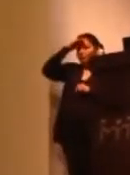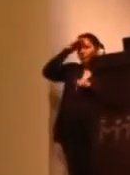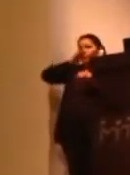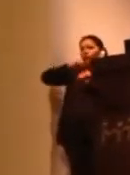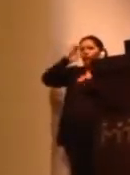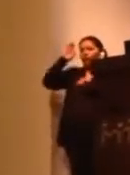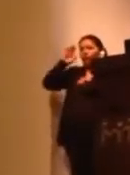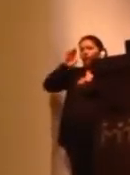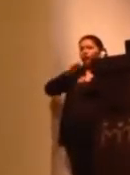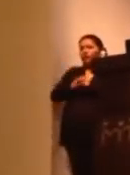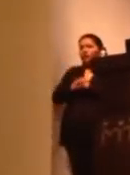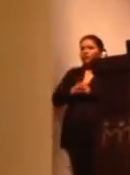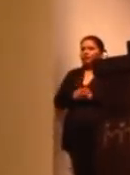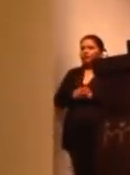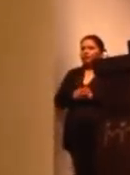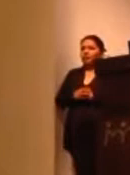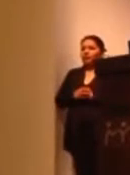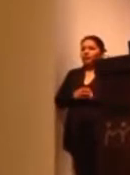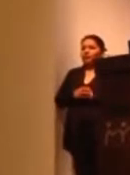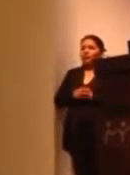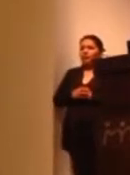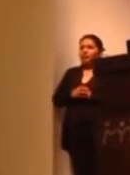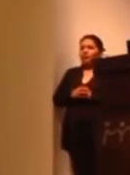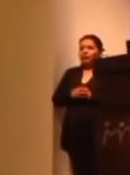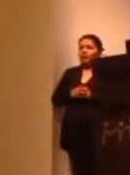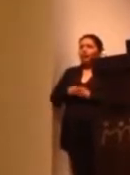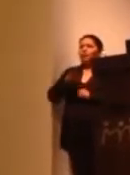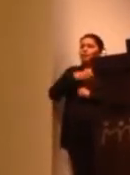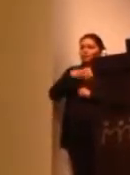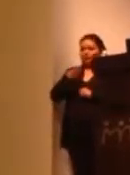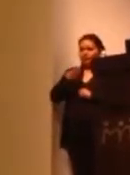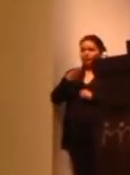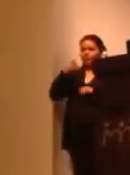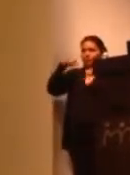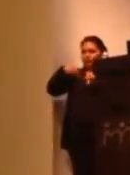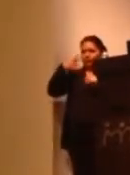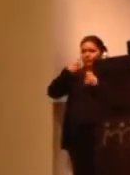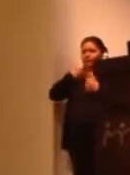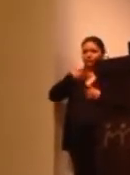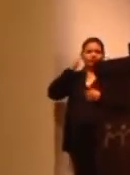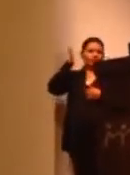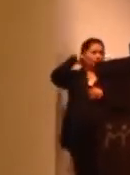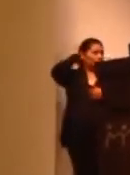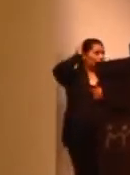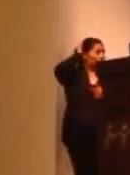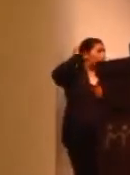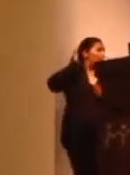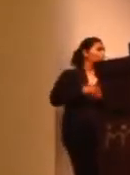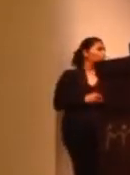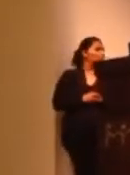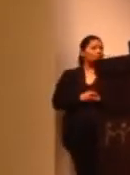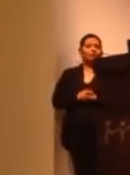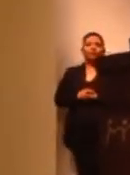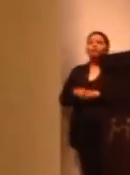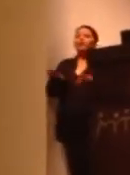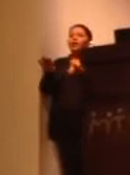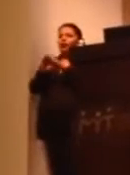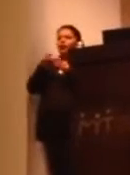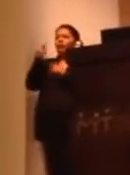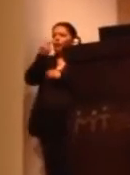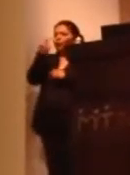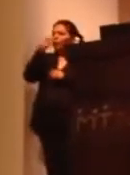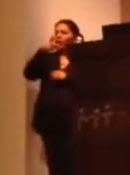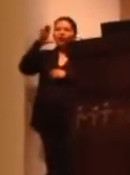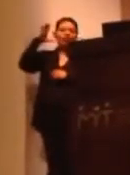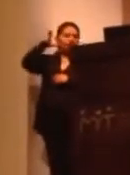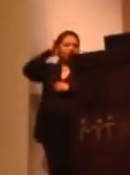tema de qué es la inteligencia, y más adelante lo vamos a ver. Bueno, aquí tenemos el cerebro. Como ustedes saben, no podemos